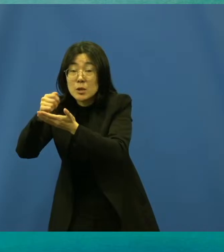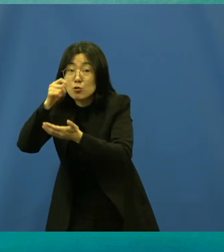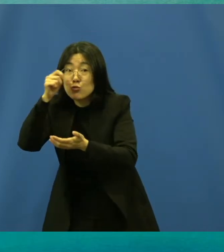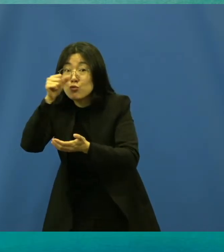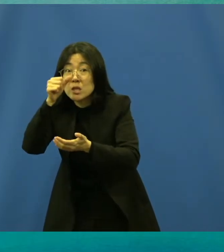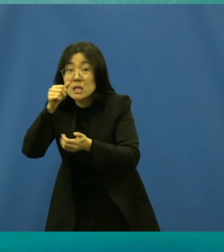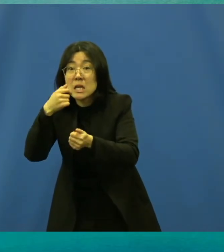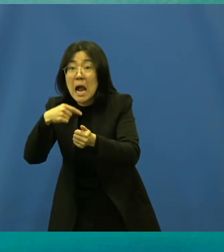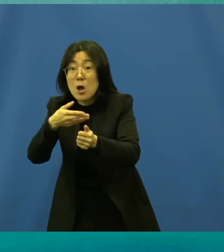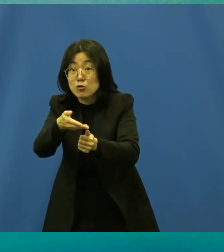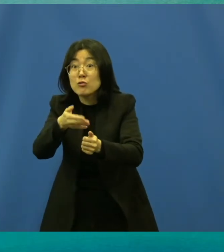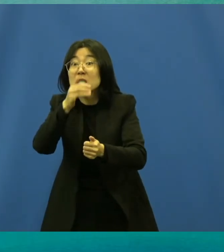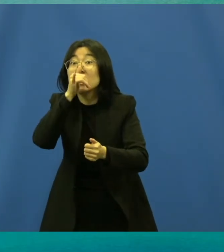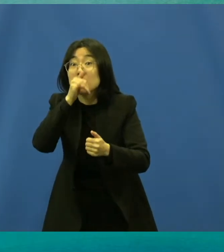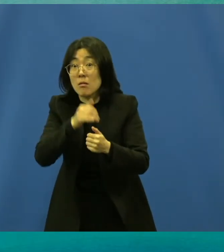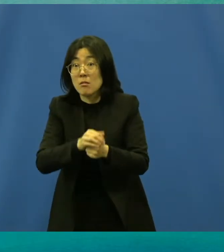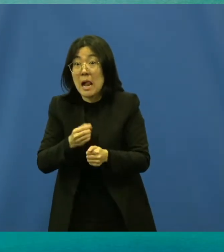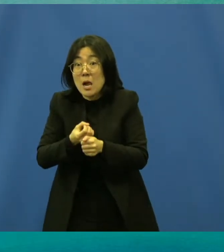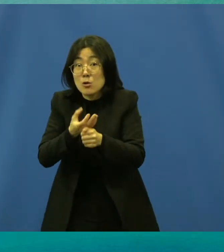반드시 주십니다.